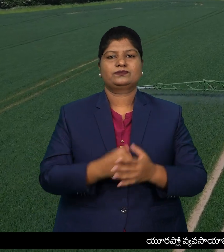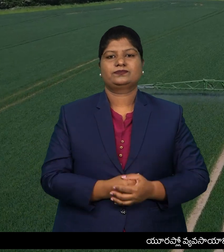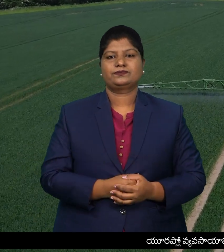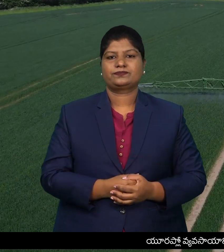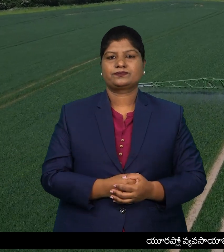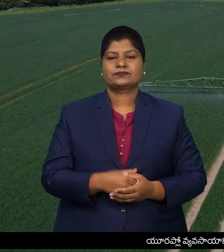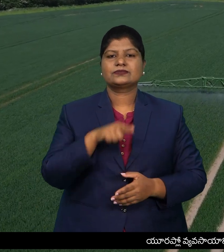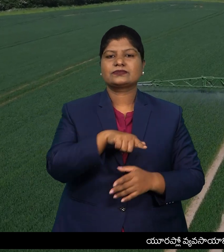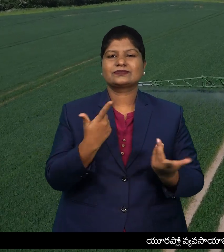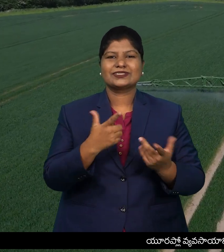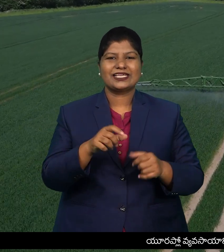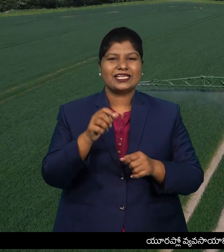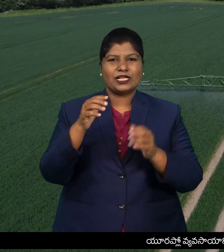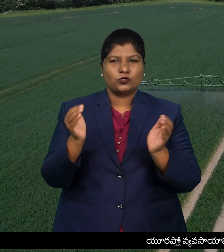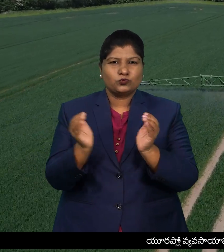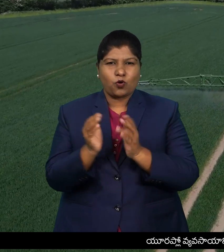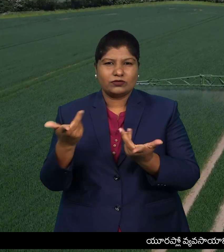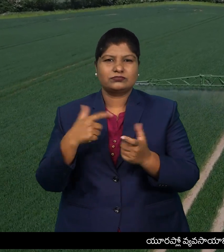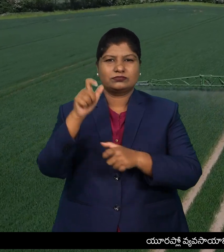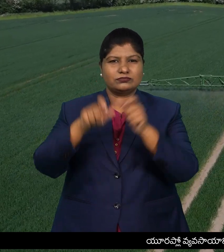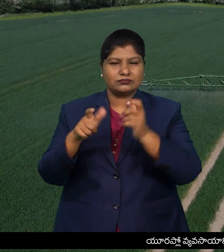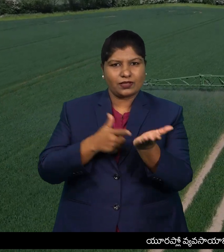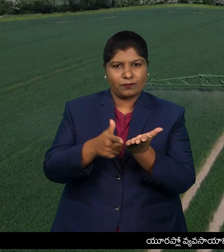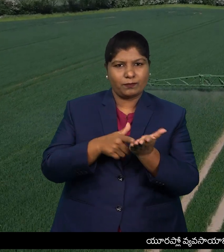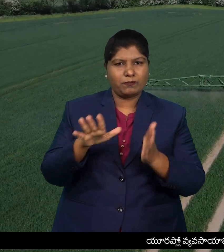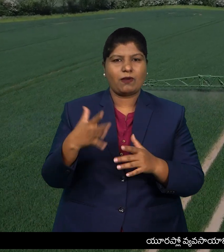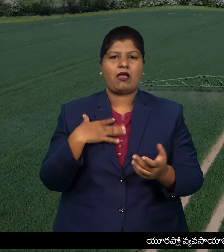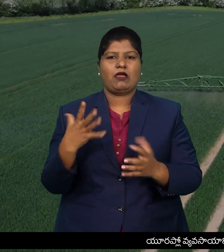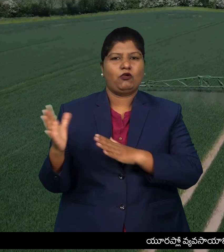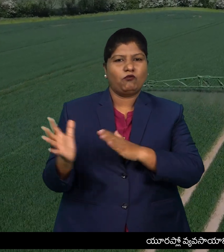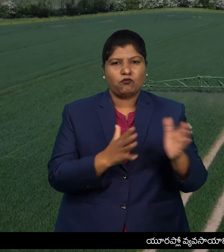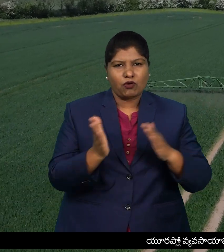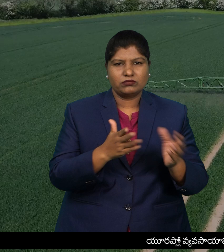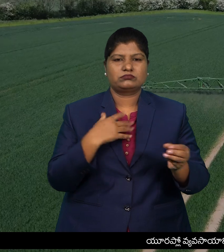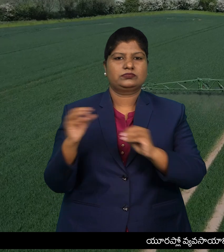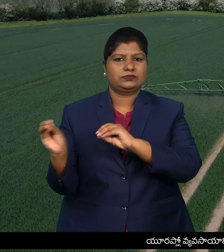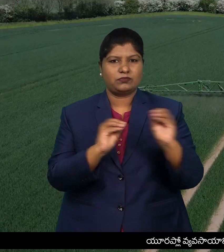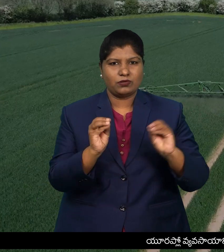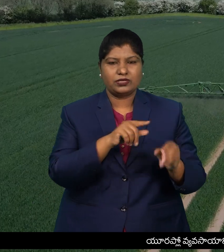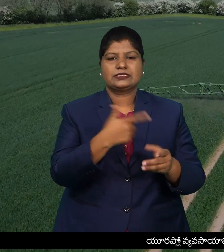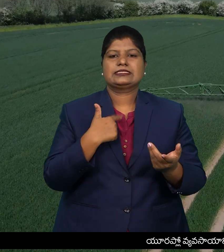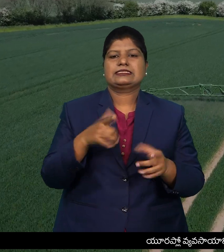చిన్న రైతులను స్థానభ్రంశం చేసింది మరియు నగరాలలో ఉద్యోగాలను వెతుక్కోవటానికి వారిని